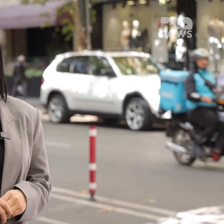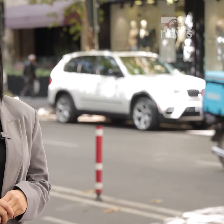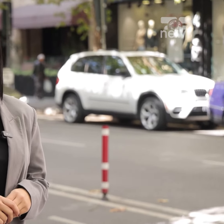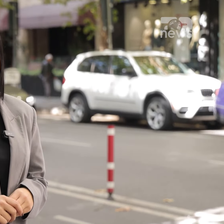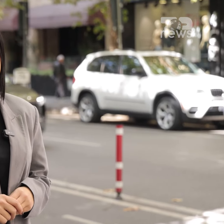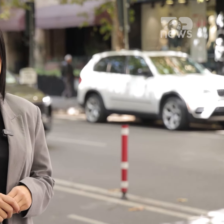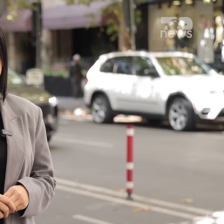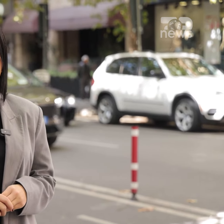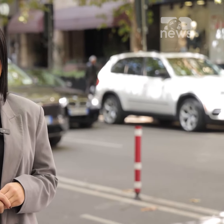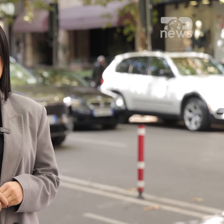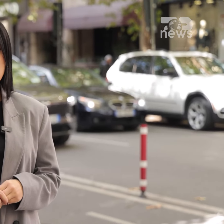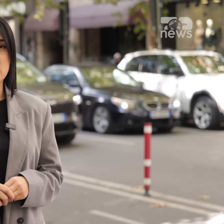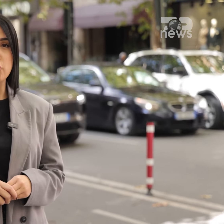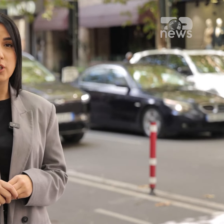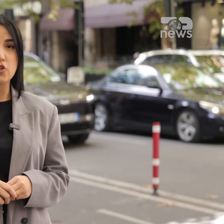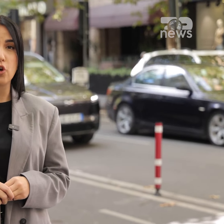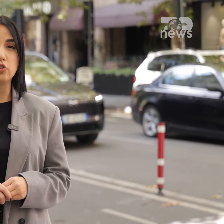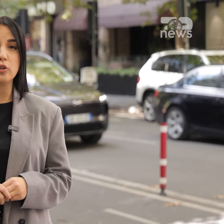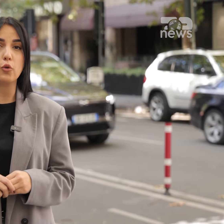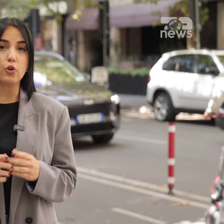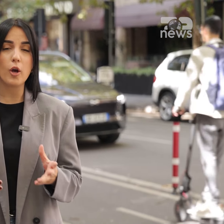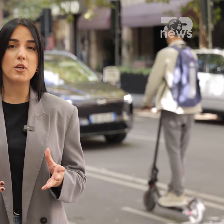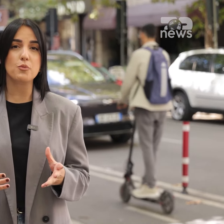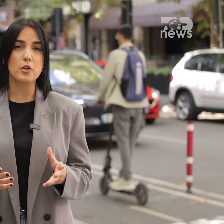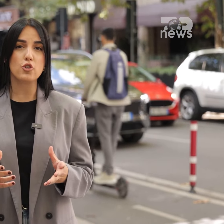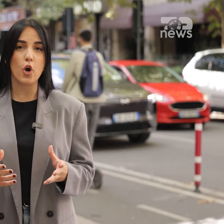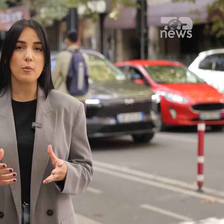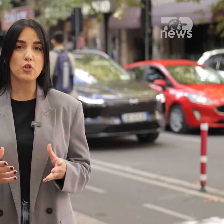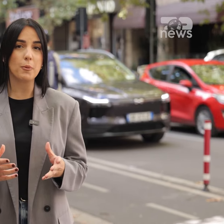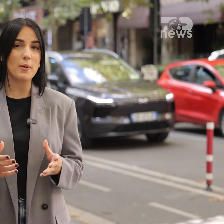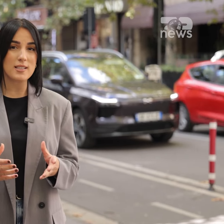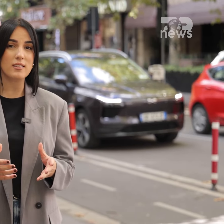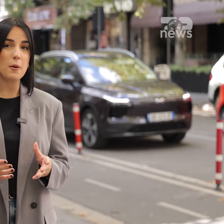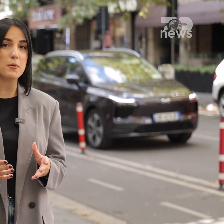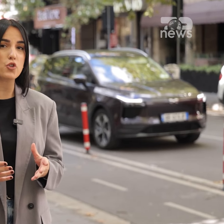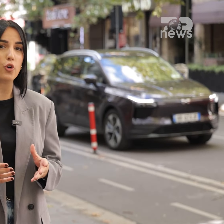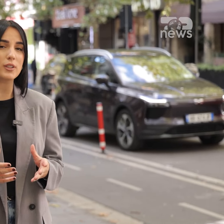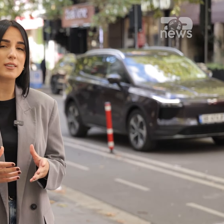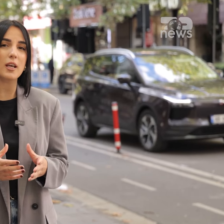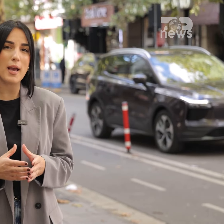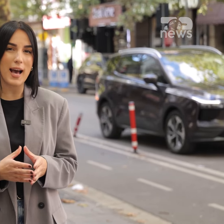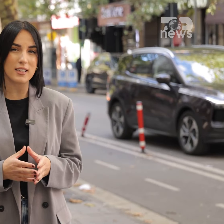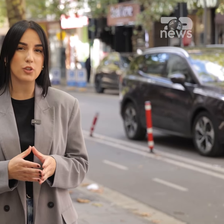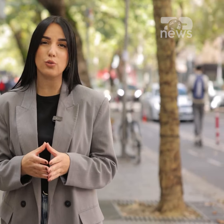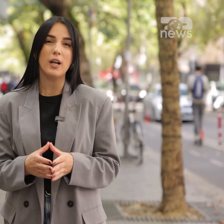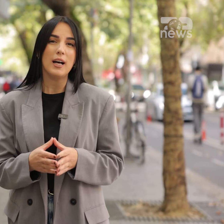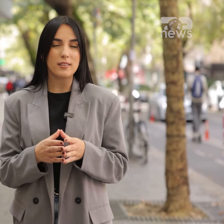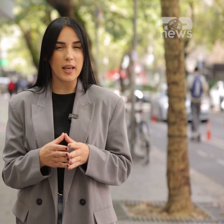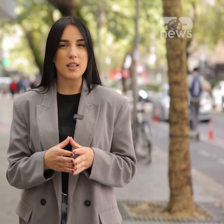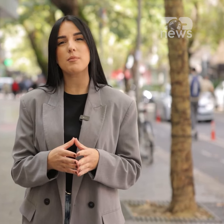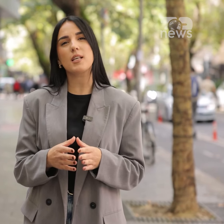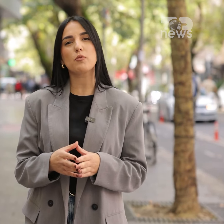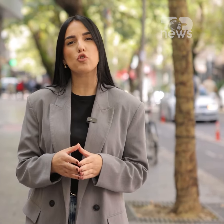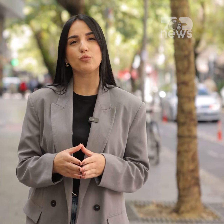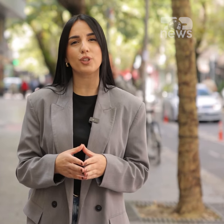Faleminderit të gjithëve që na ndoqët në episodin e sotëm. Urojmë dhe shpresojmë që përmes këtij episodi të kemi arritur të hedhim sa më shumë dritë